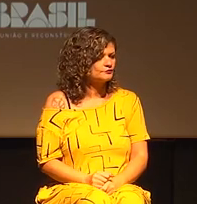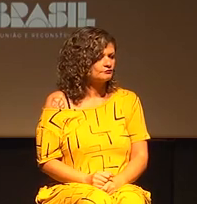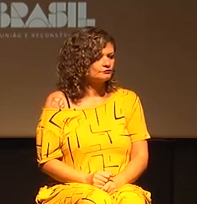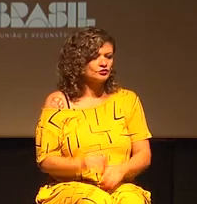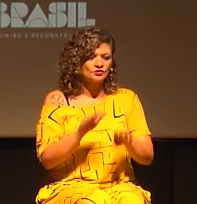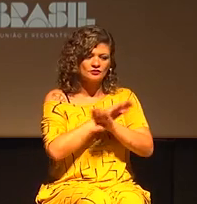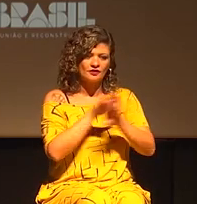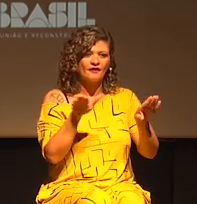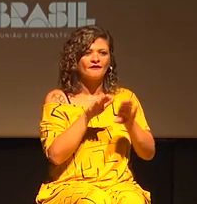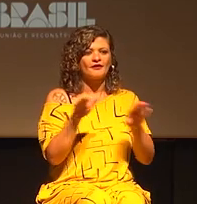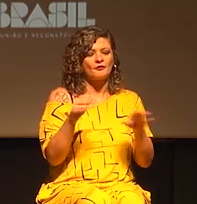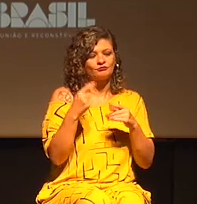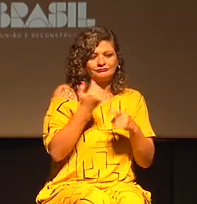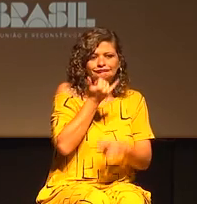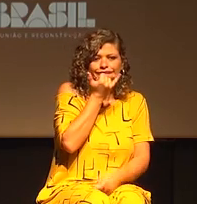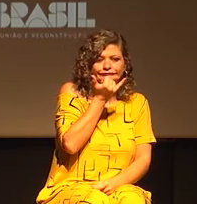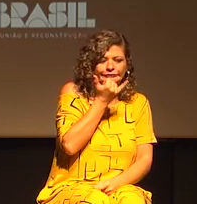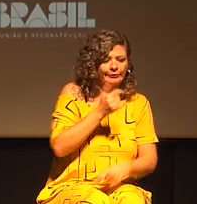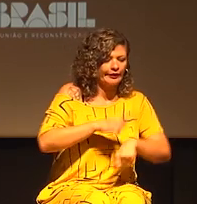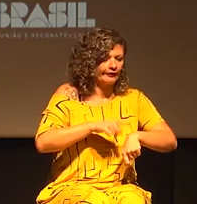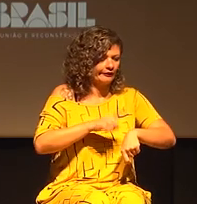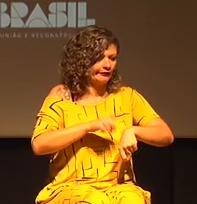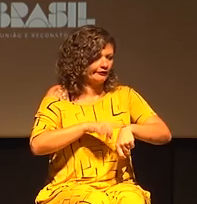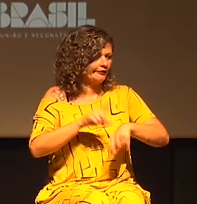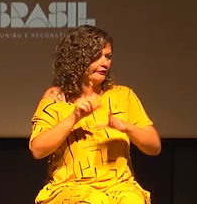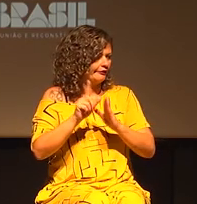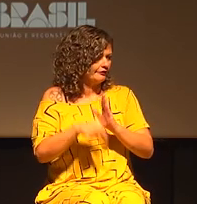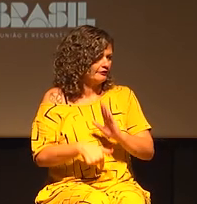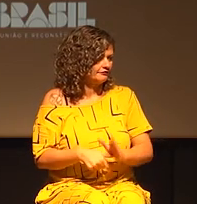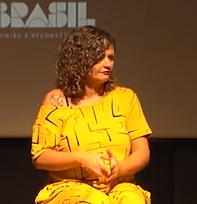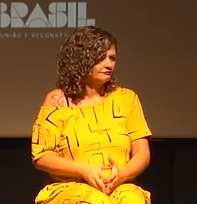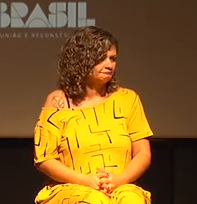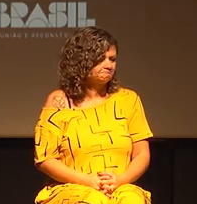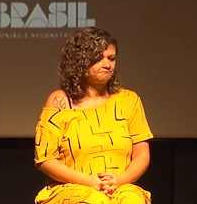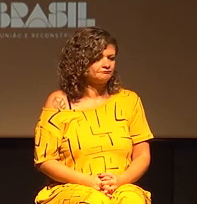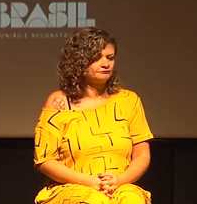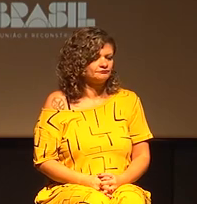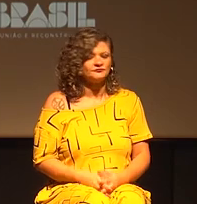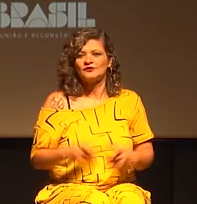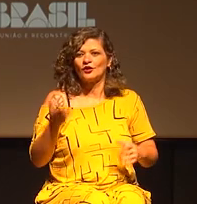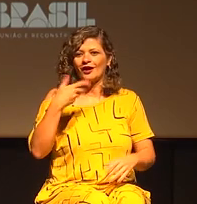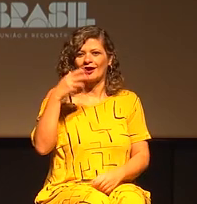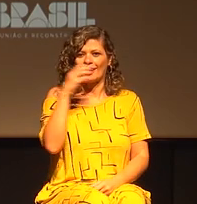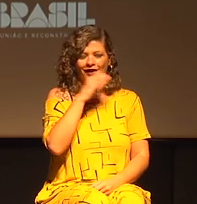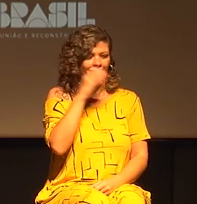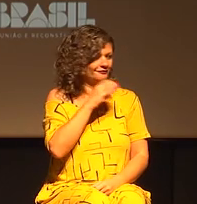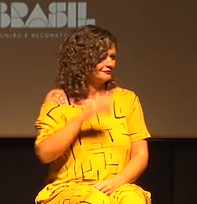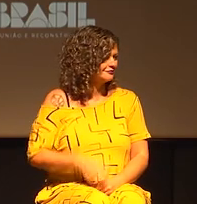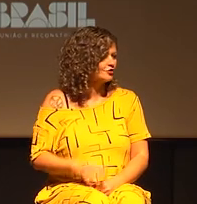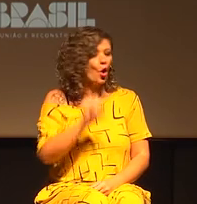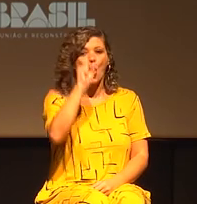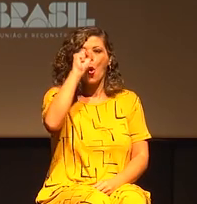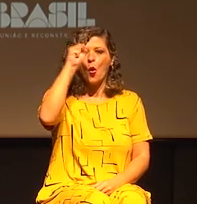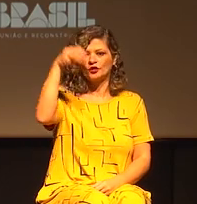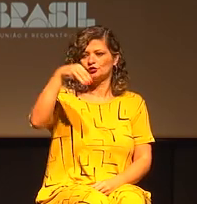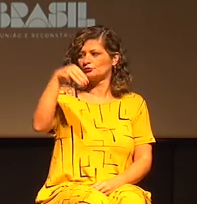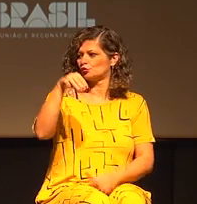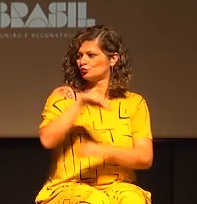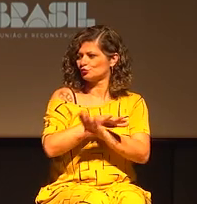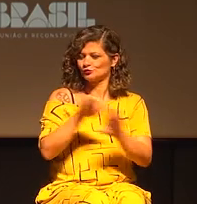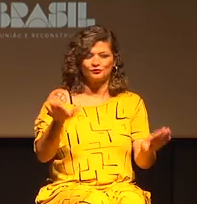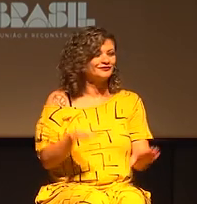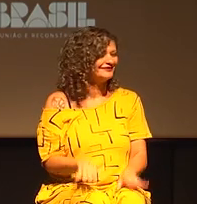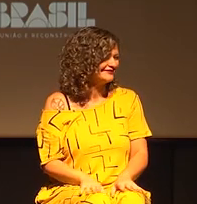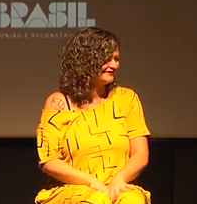encerrar Gente desculpa é que a gente tá mesmo eh com a sessão vai sair todo mundo correndo é